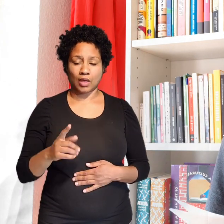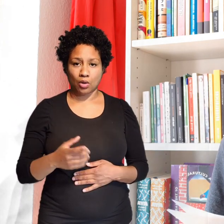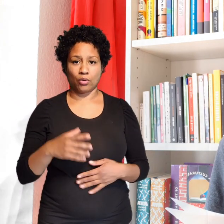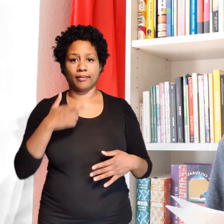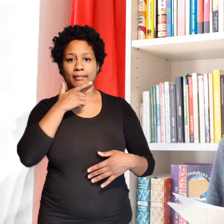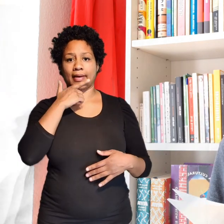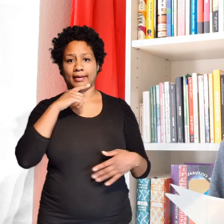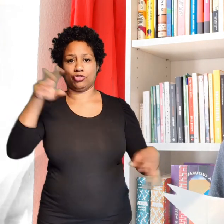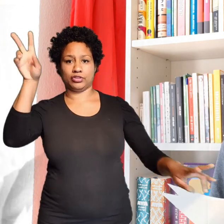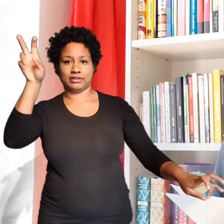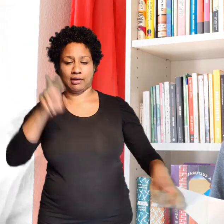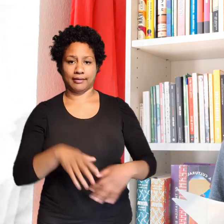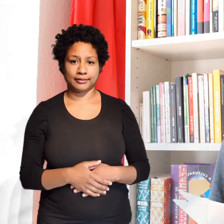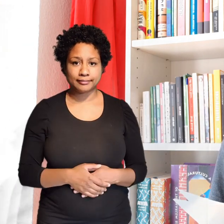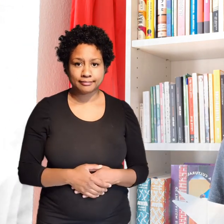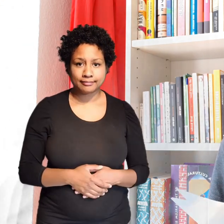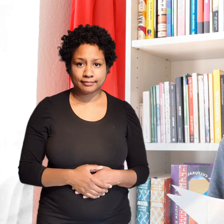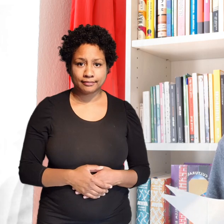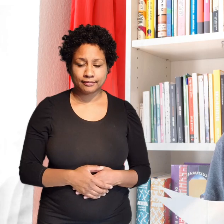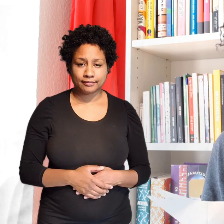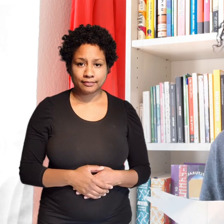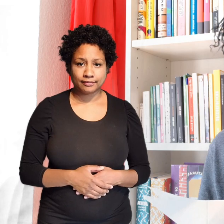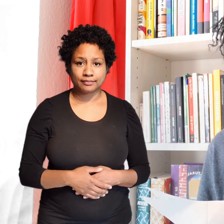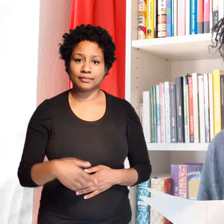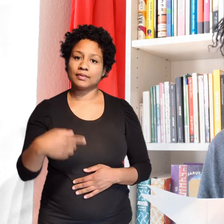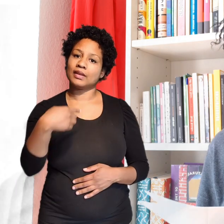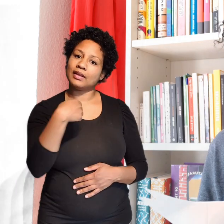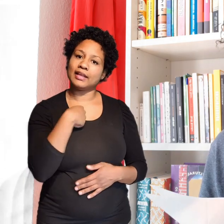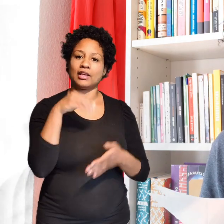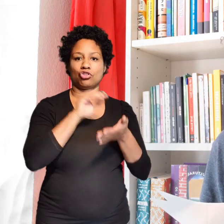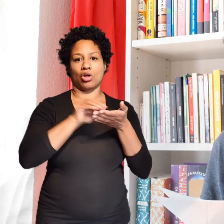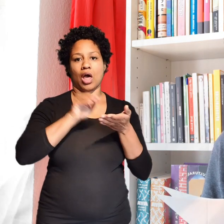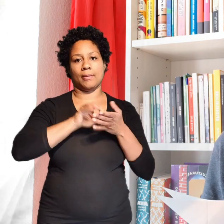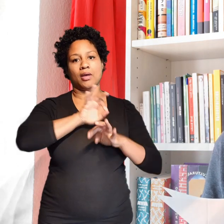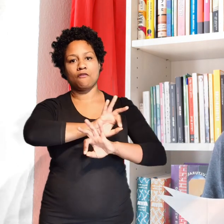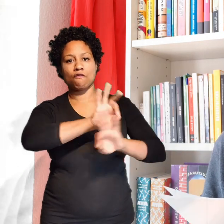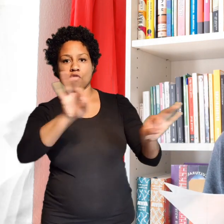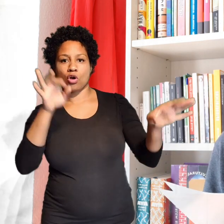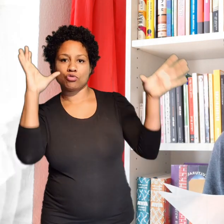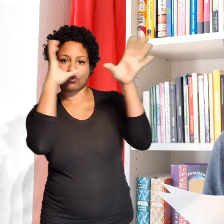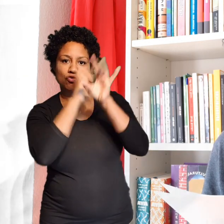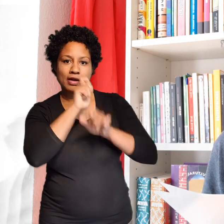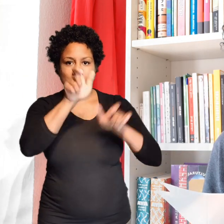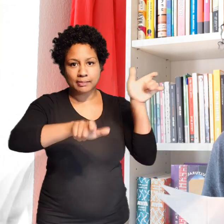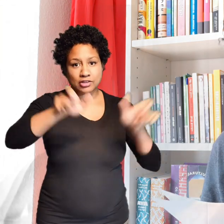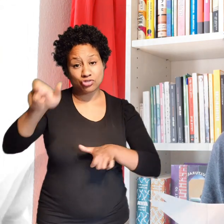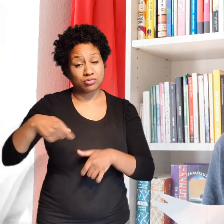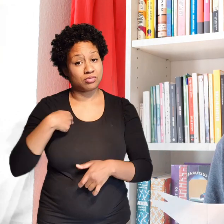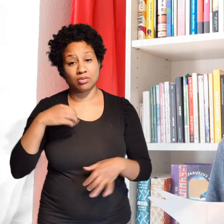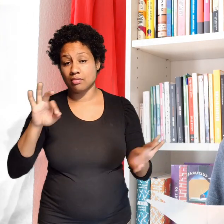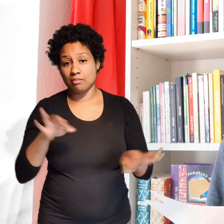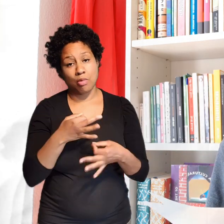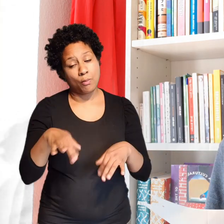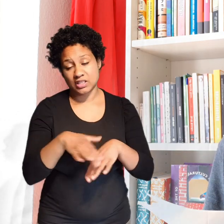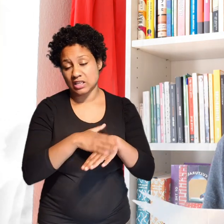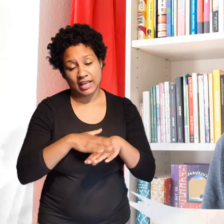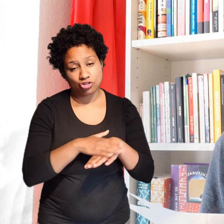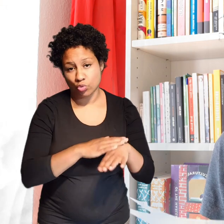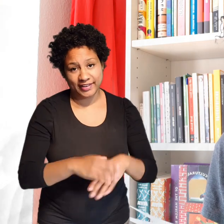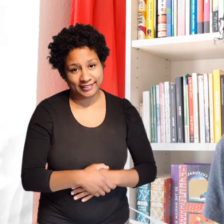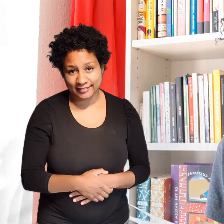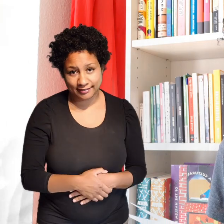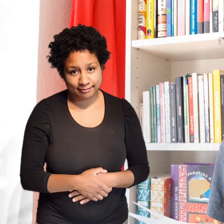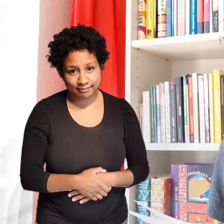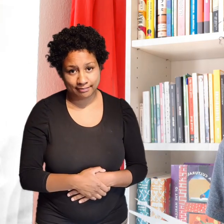don't have to apologize." Ich schreibe für schwarze Menschen, ich muss mich nicht